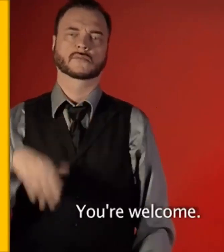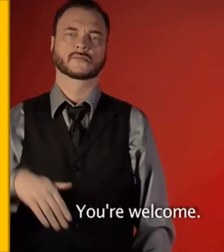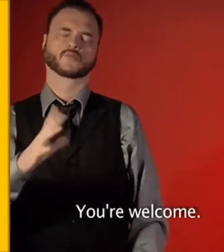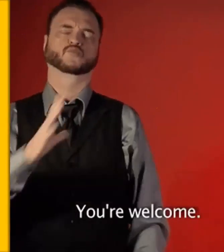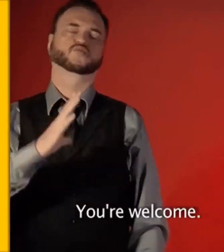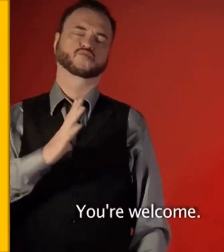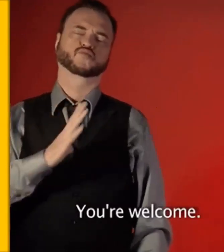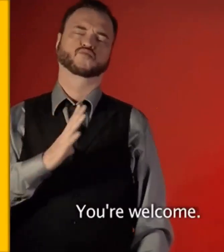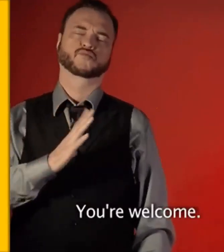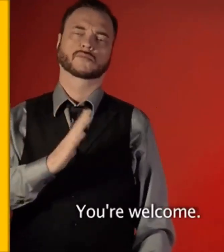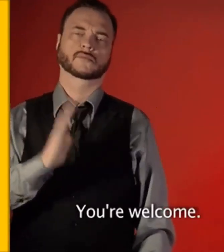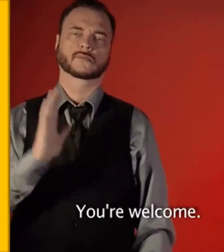You're